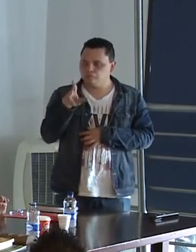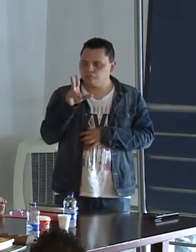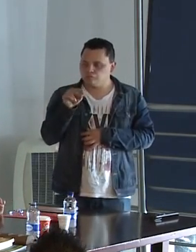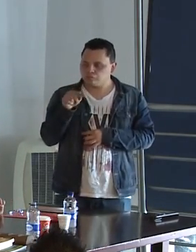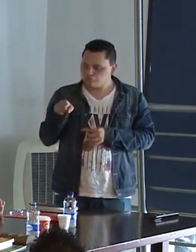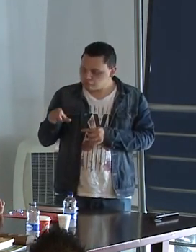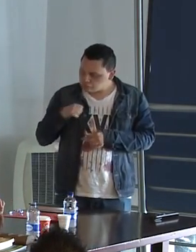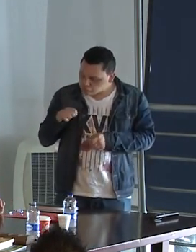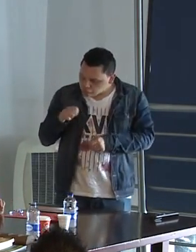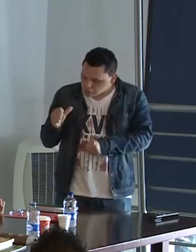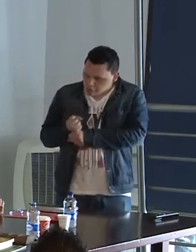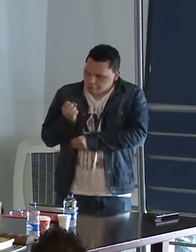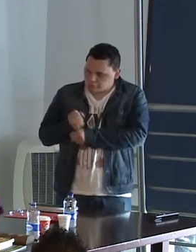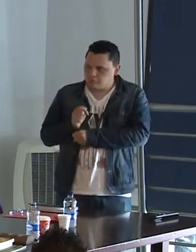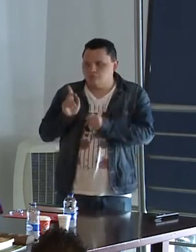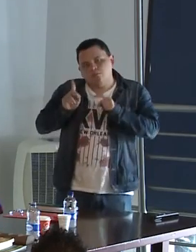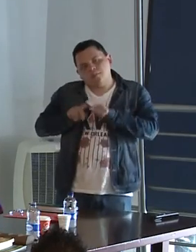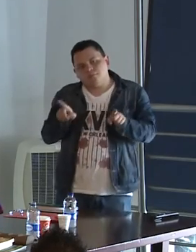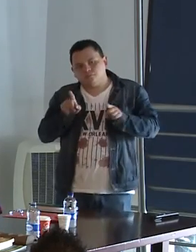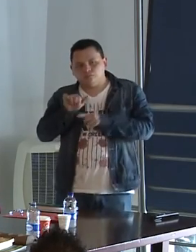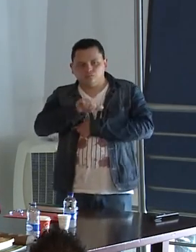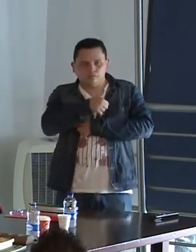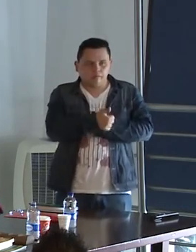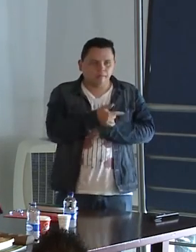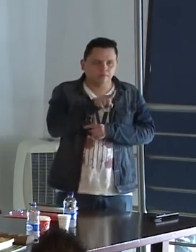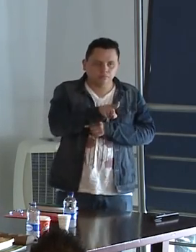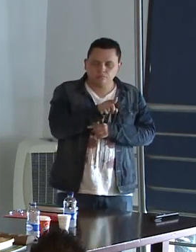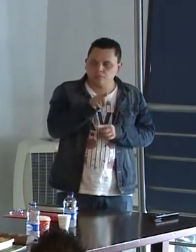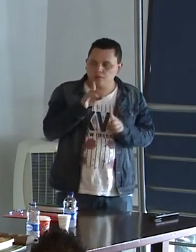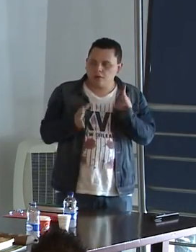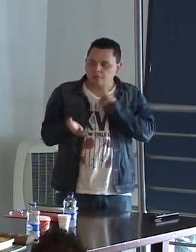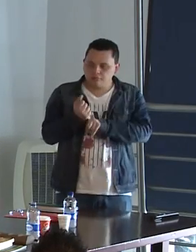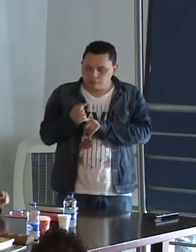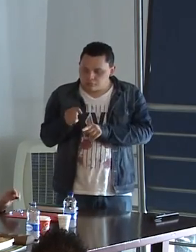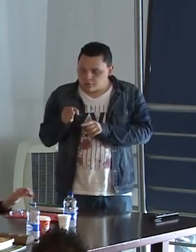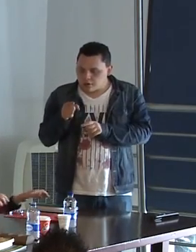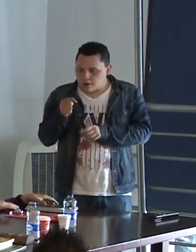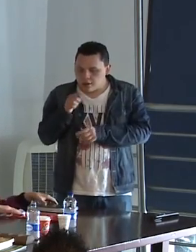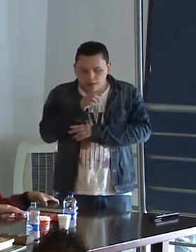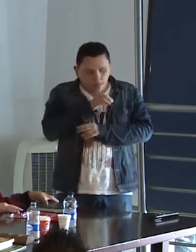de tener trabajo, otra cosa es que fácilmente encuentren empleo.